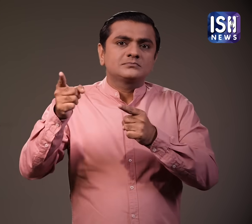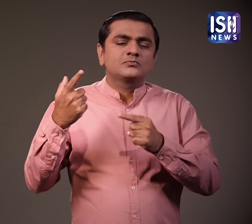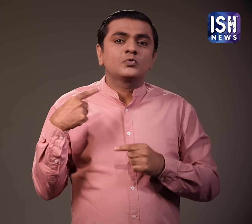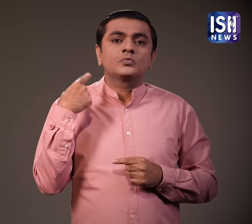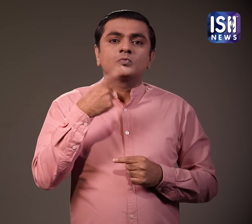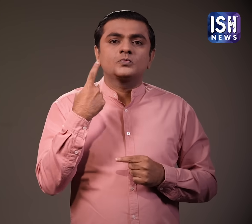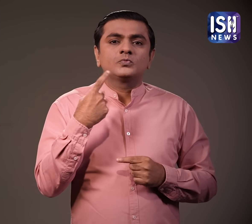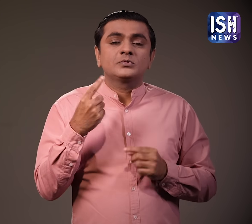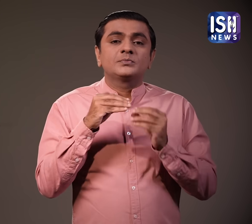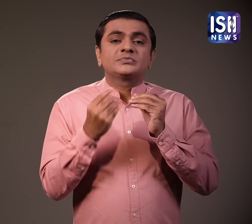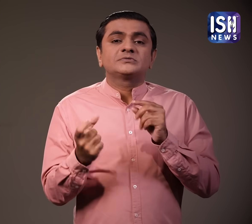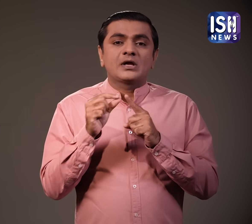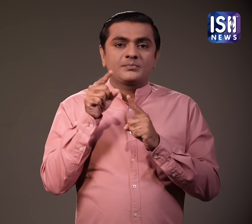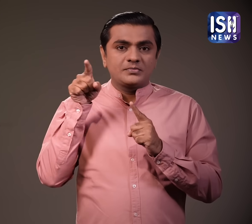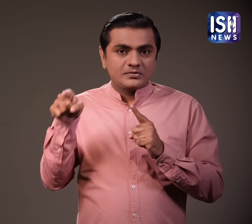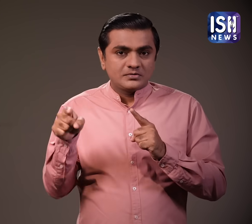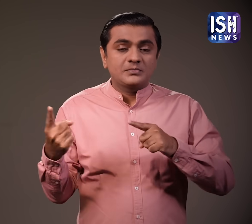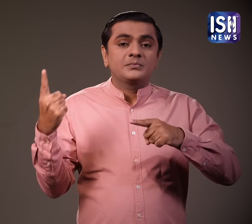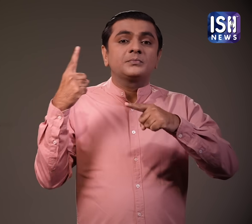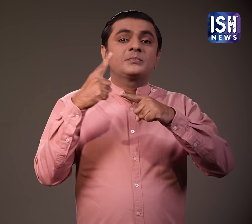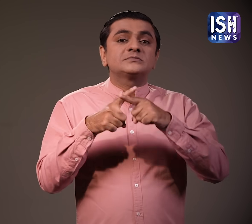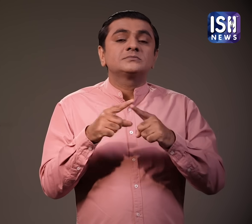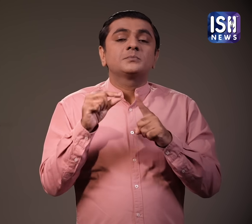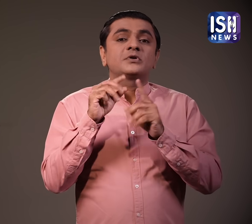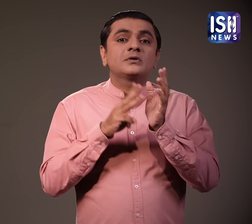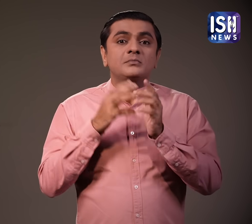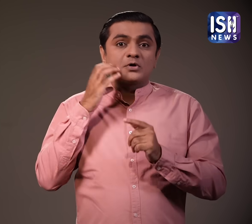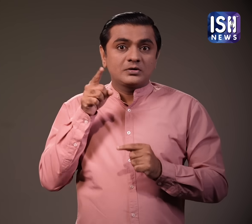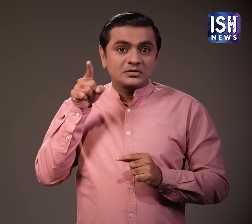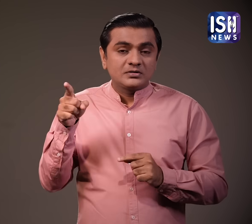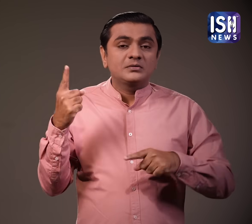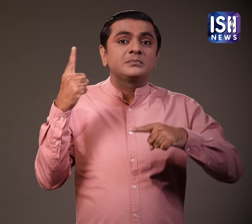मनिपूर को लेकर भाजपा और प्रधानमंत्री नरेंद्र मोधी पर हमला बोला